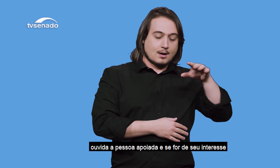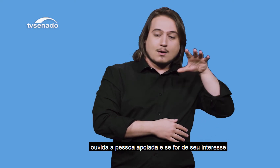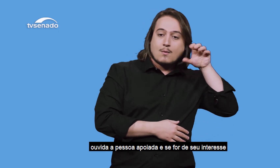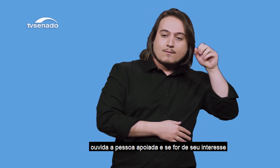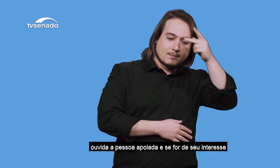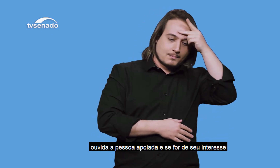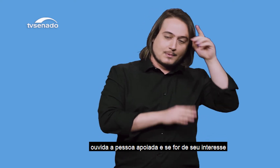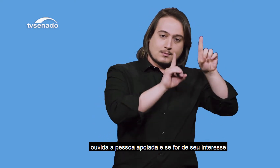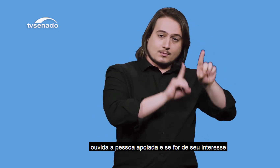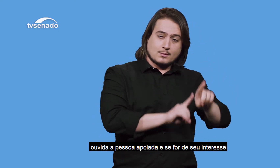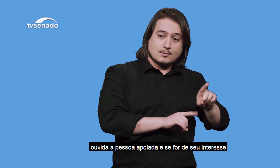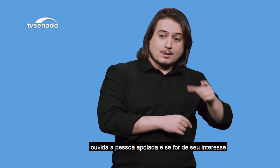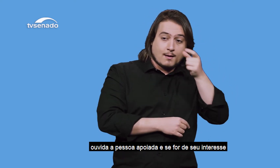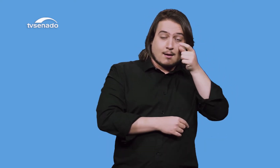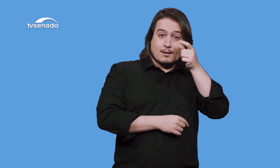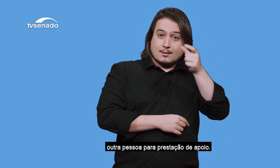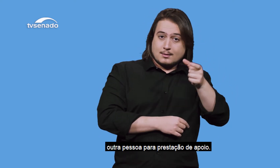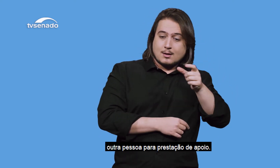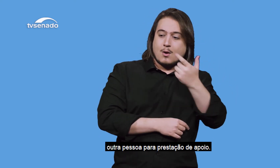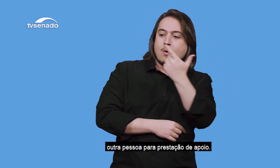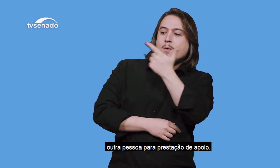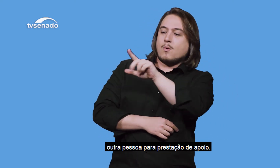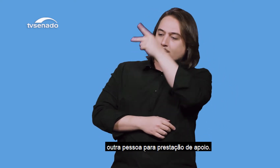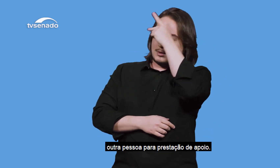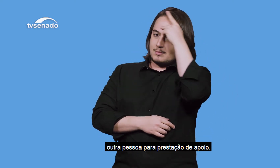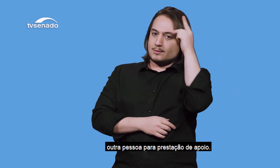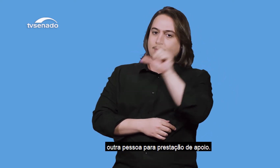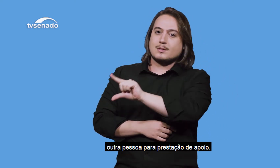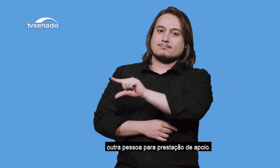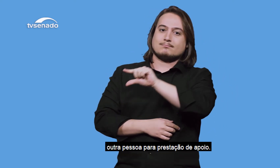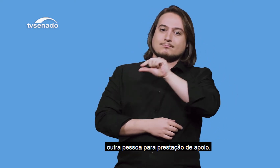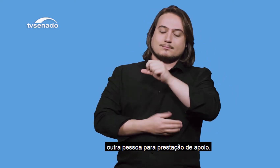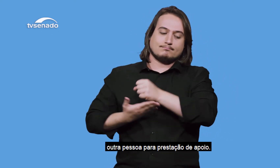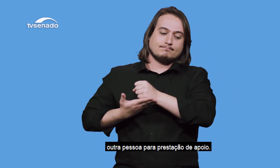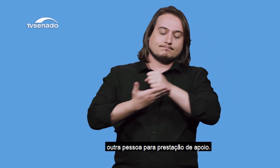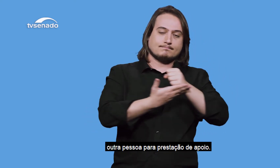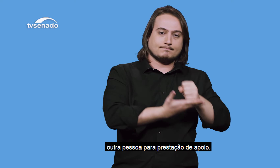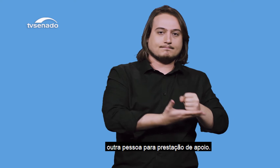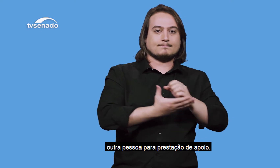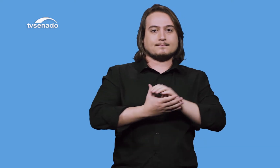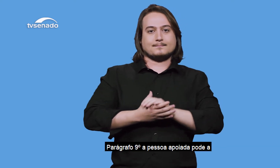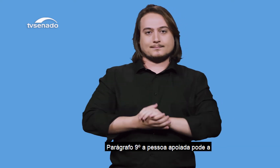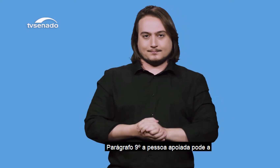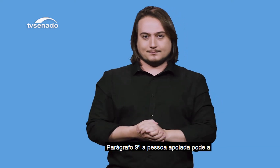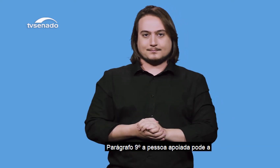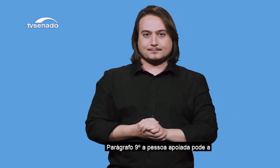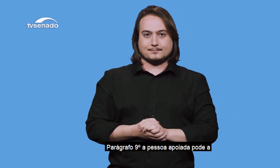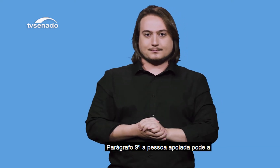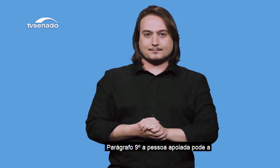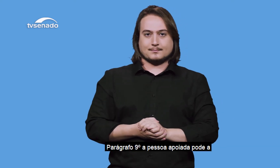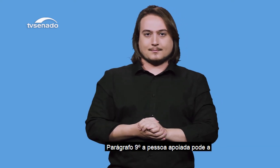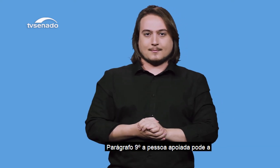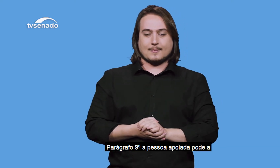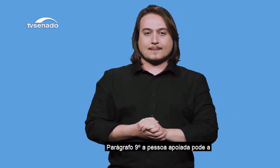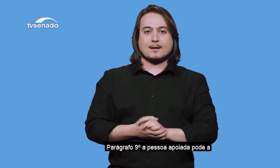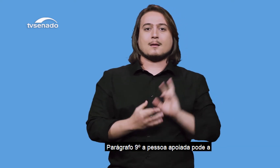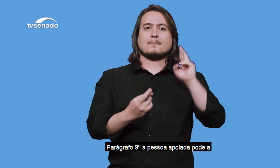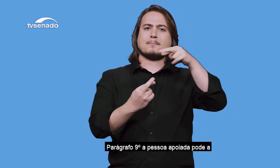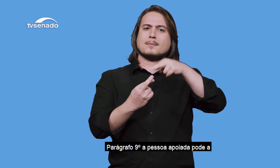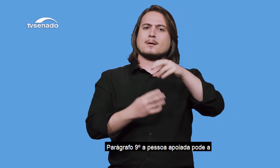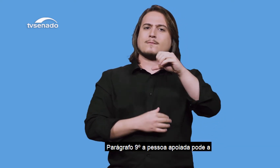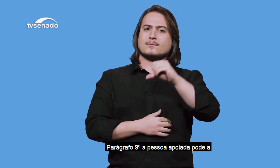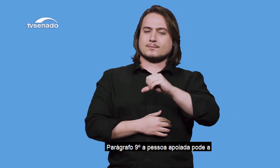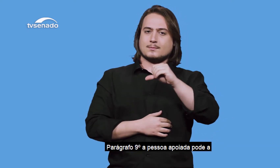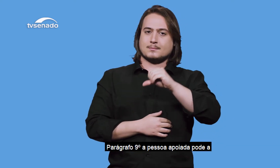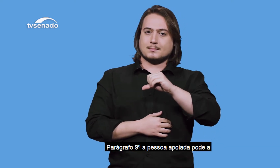e se for de seu interesse outra pessoa para a prestação de apoio parágrafo 9º a